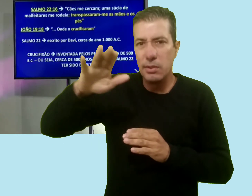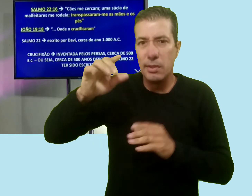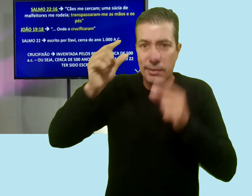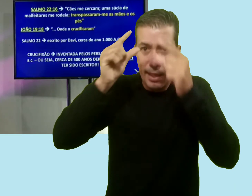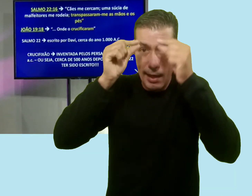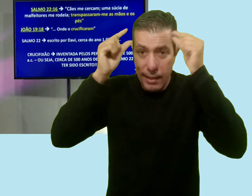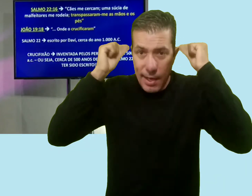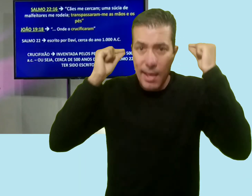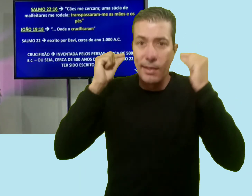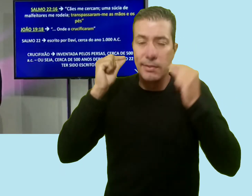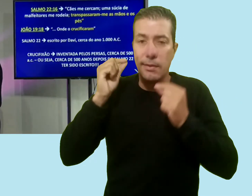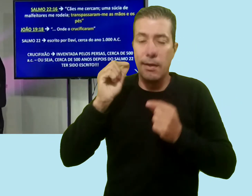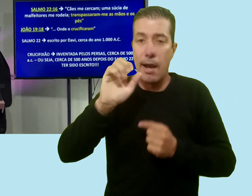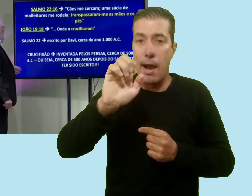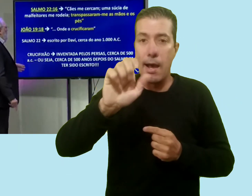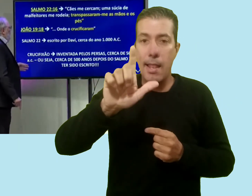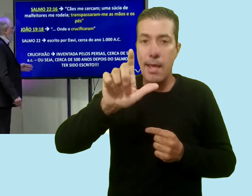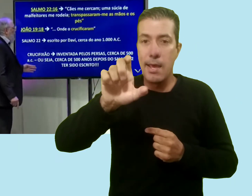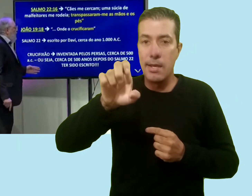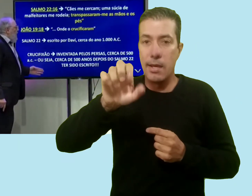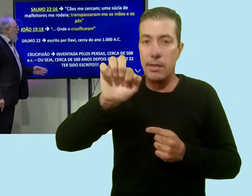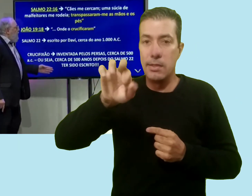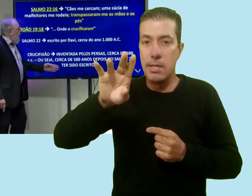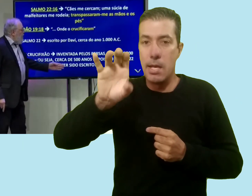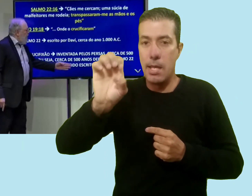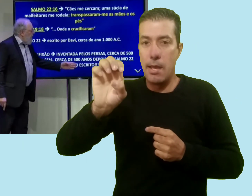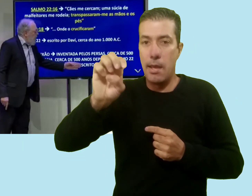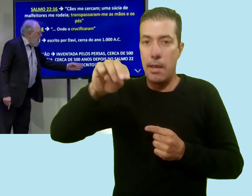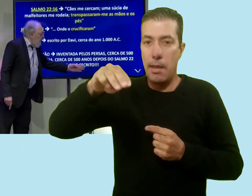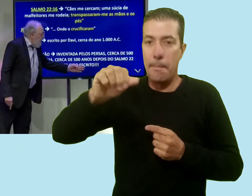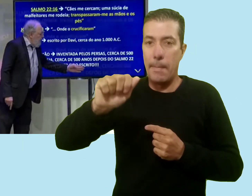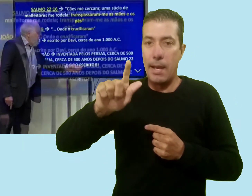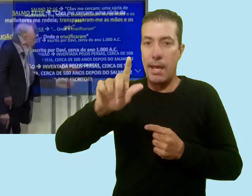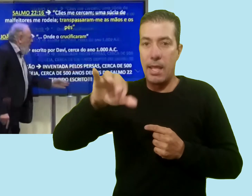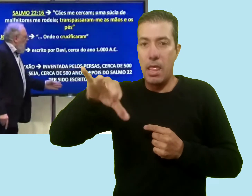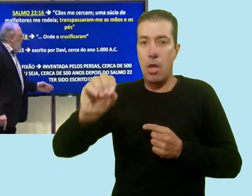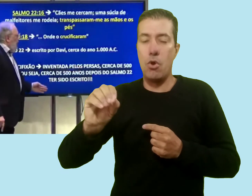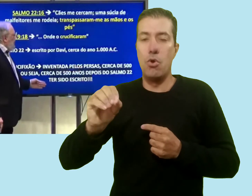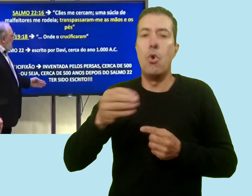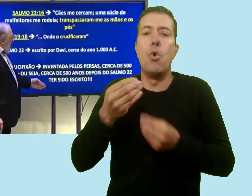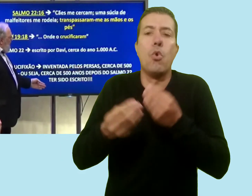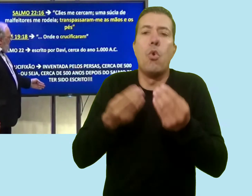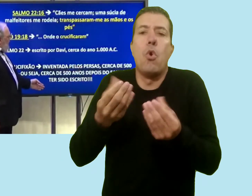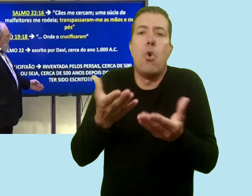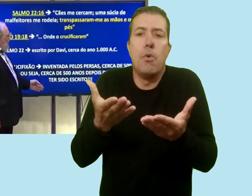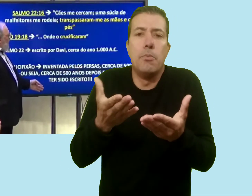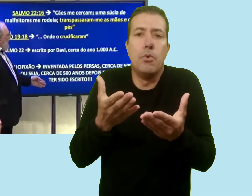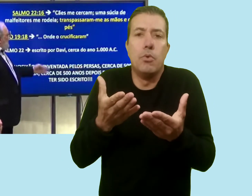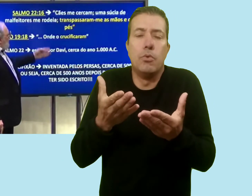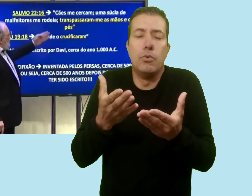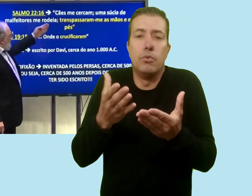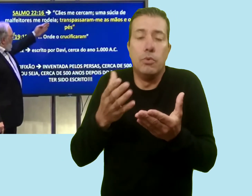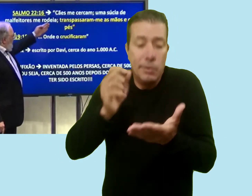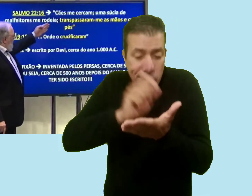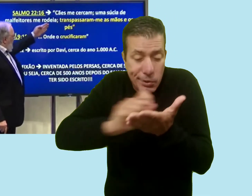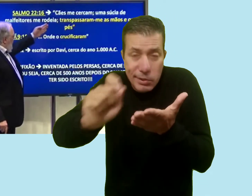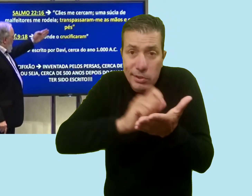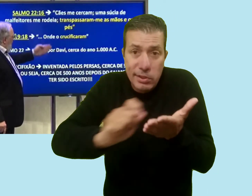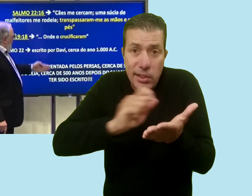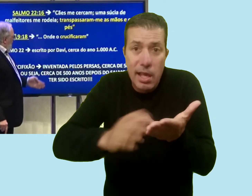de Alexandre Magno. Então, como é que o Salmo 22 escreve uma